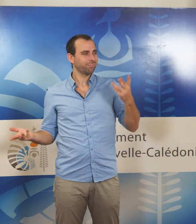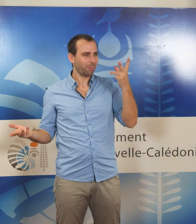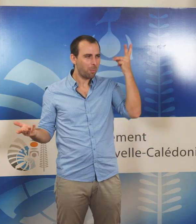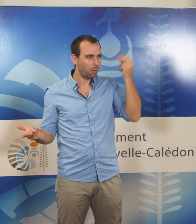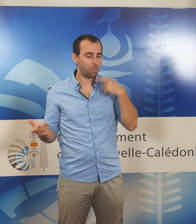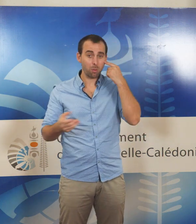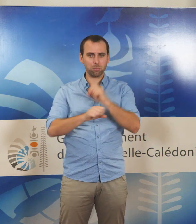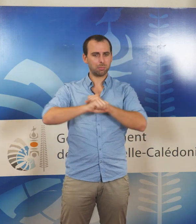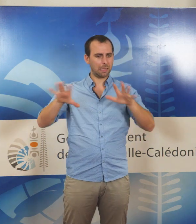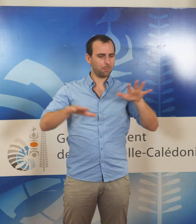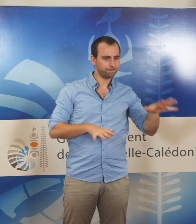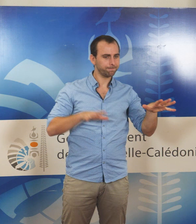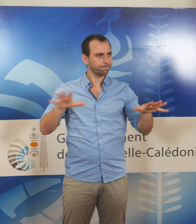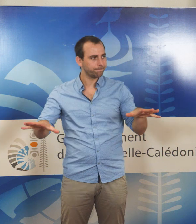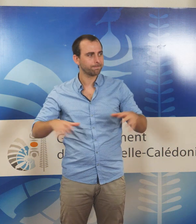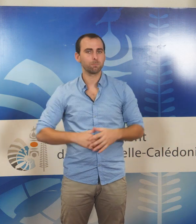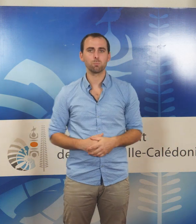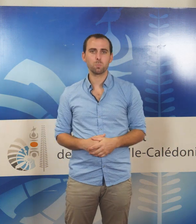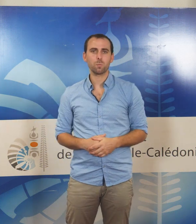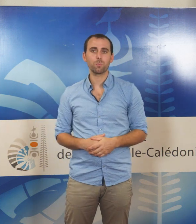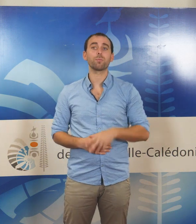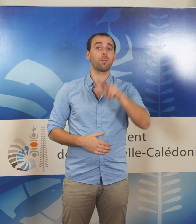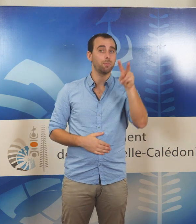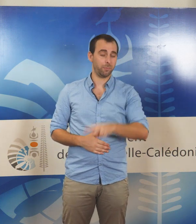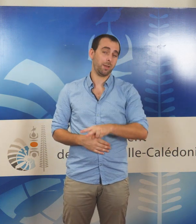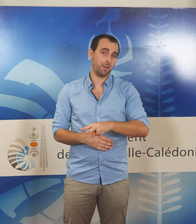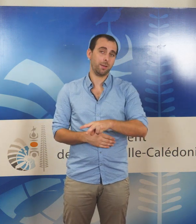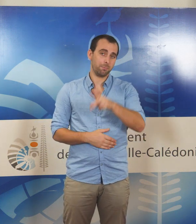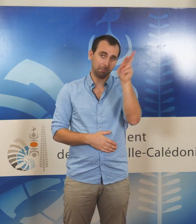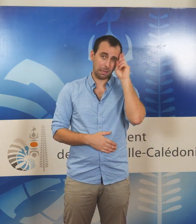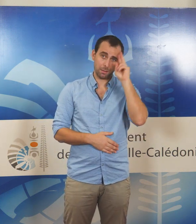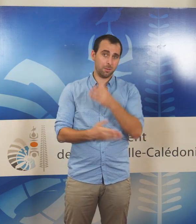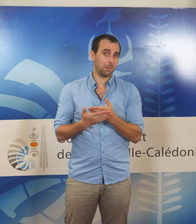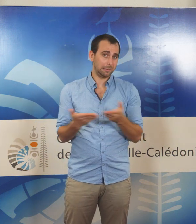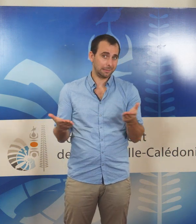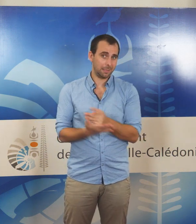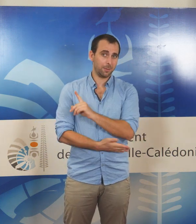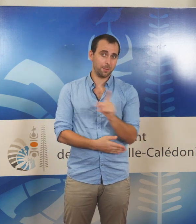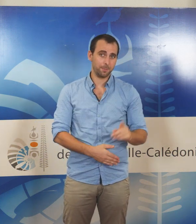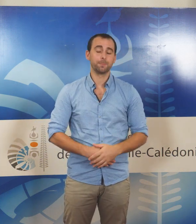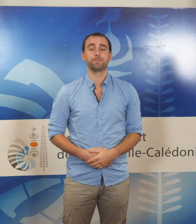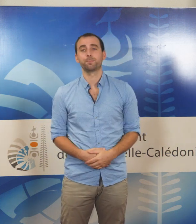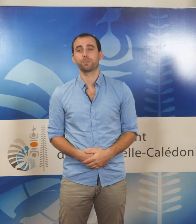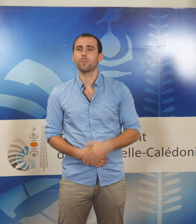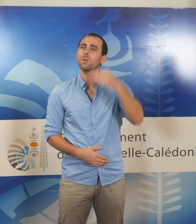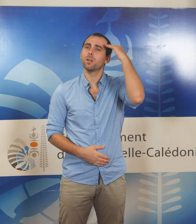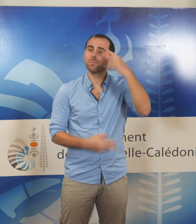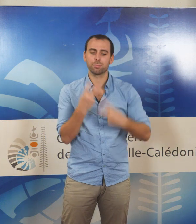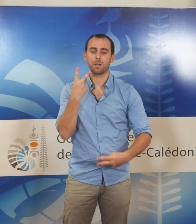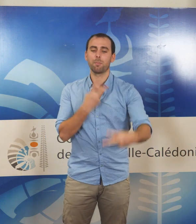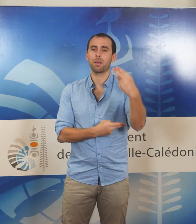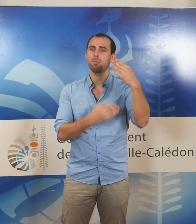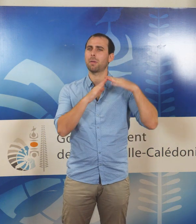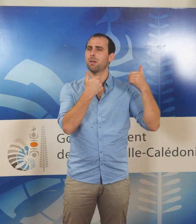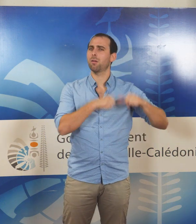pour clarifier les choses, pardon. Je vous concède une chose, c'est que c'est pas simple. Vous savez, pendant toute la période de confinement, il y a une formule du